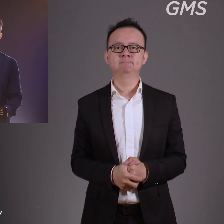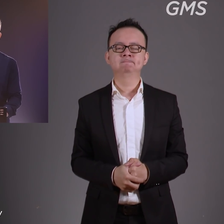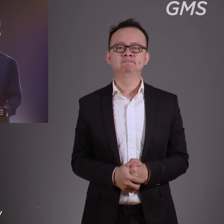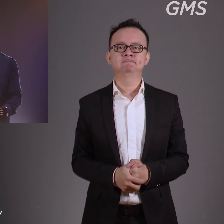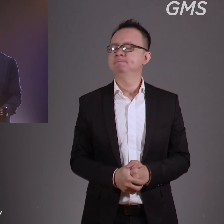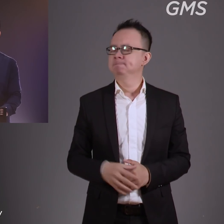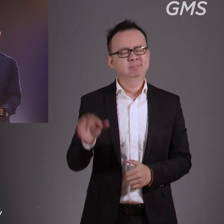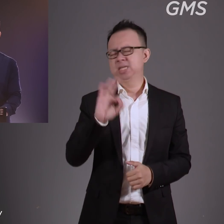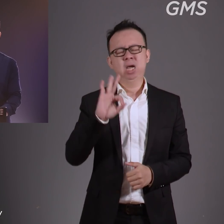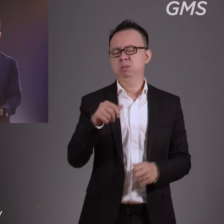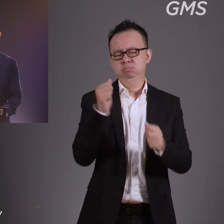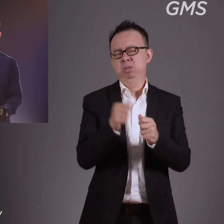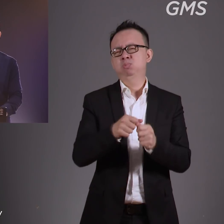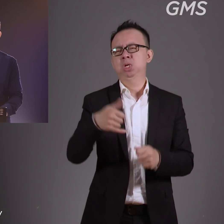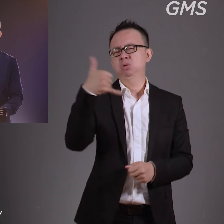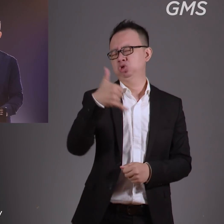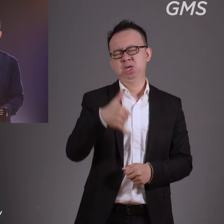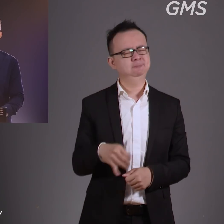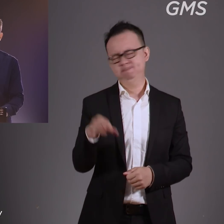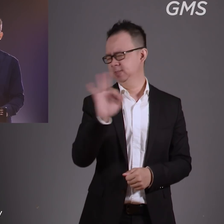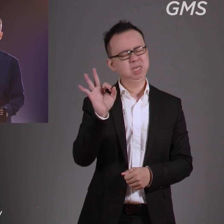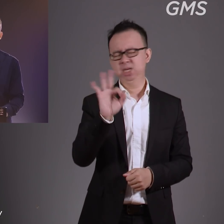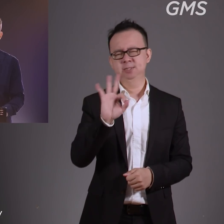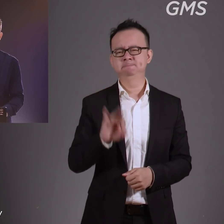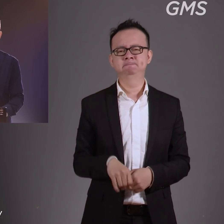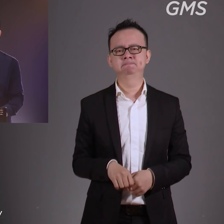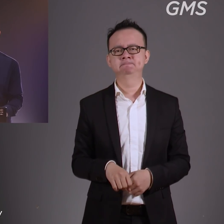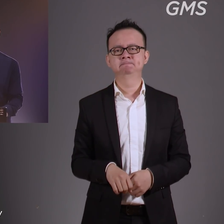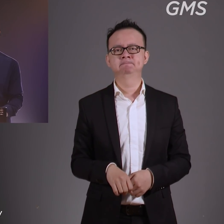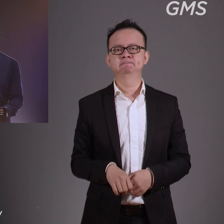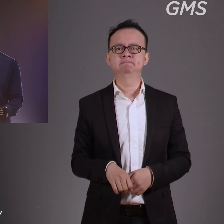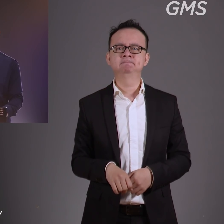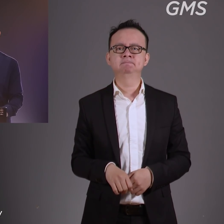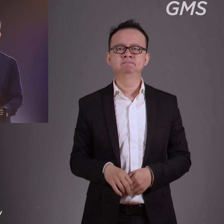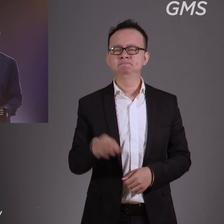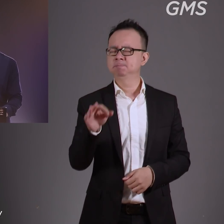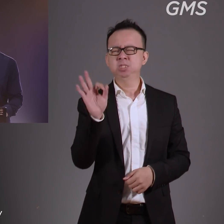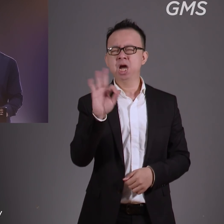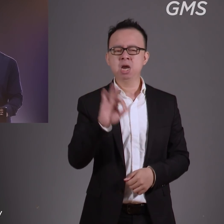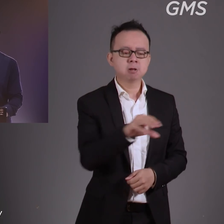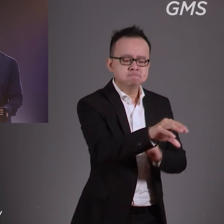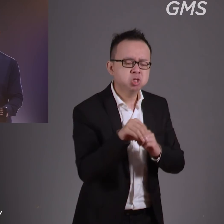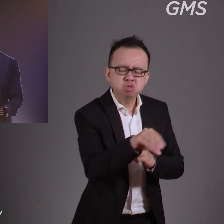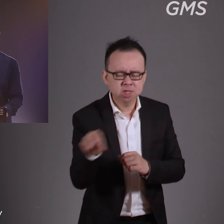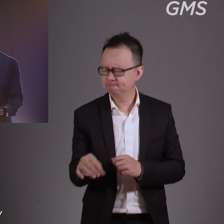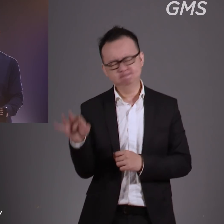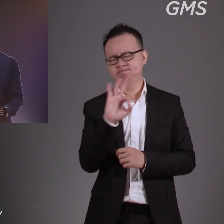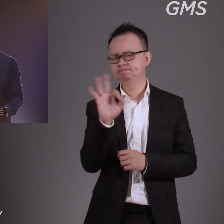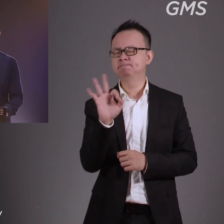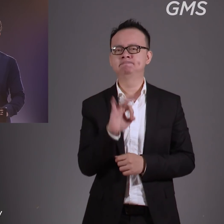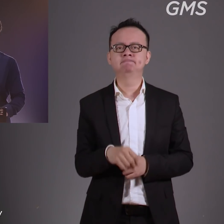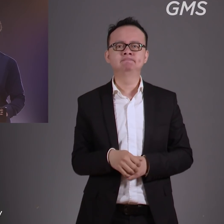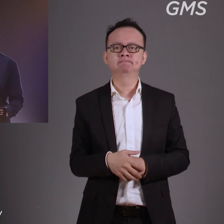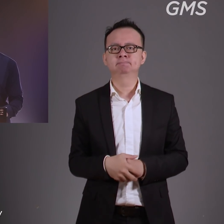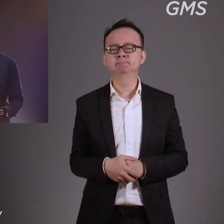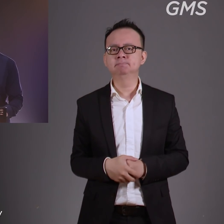Jangan berzina. Jangan kotori keturunanmu dengan perzinahan. Jangan bercerai.